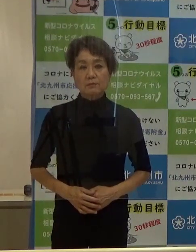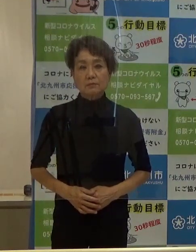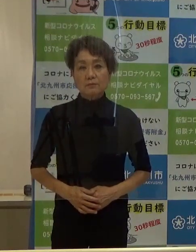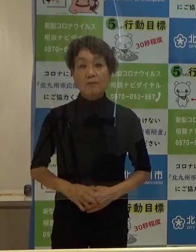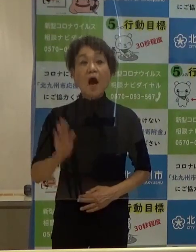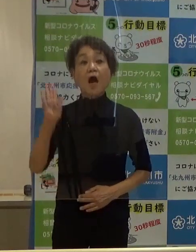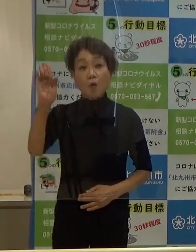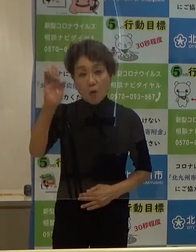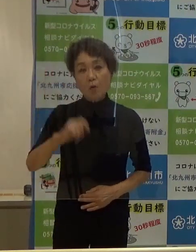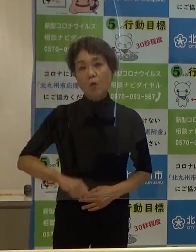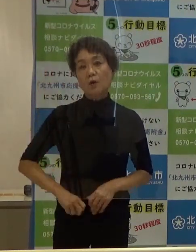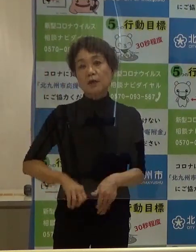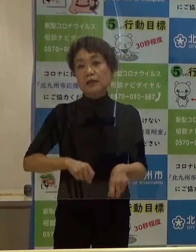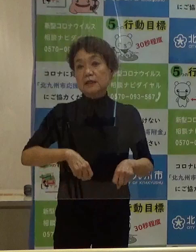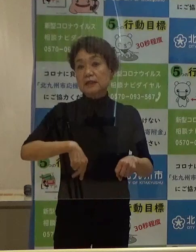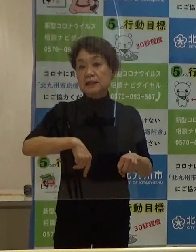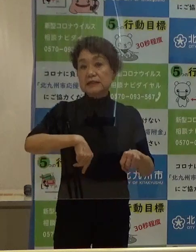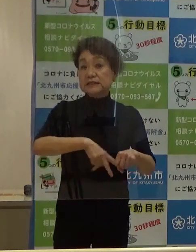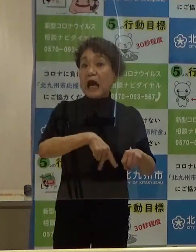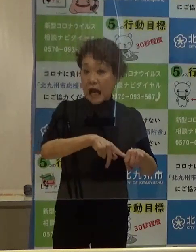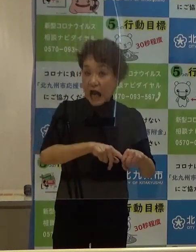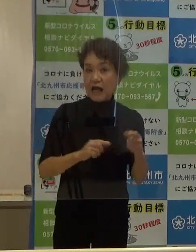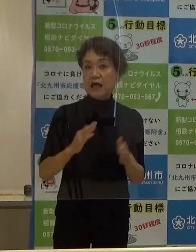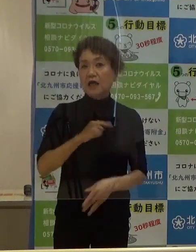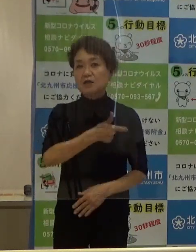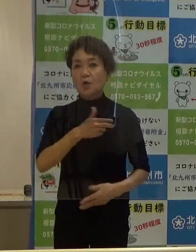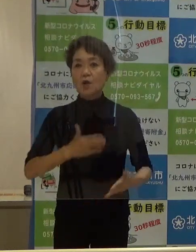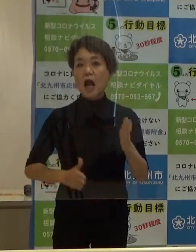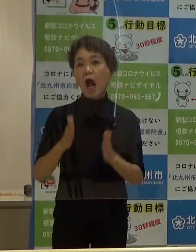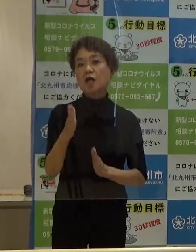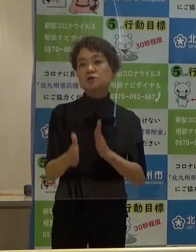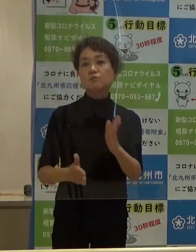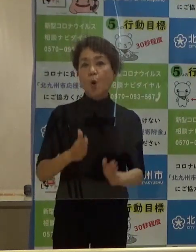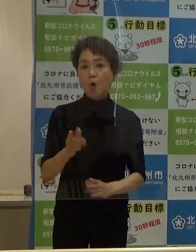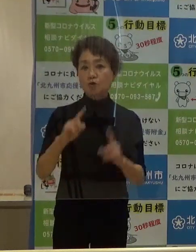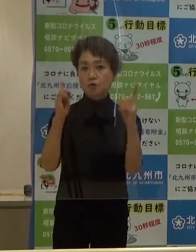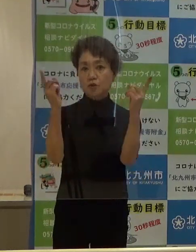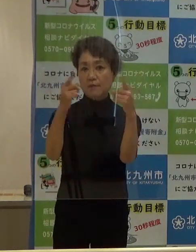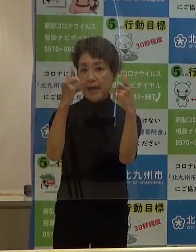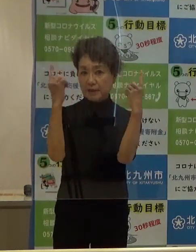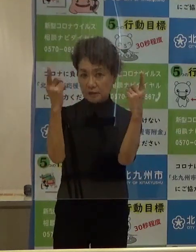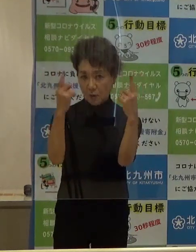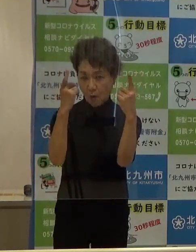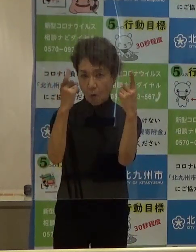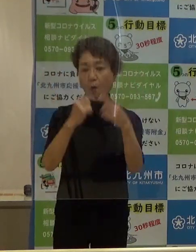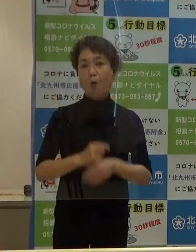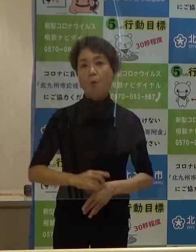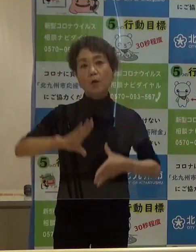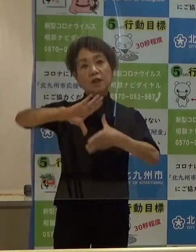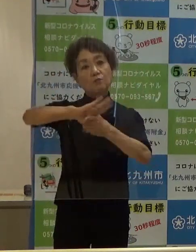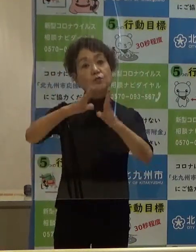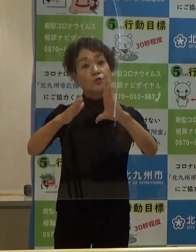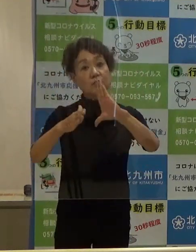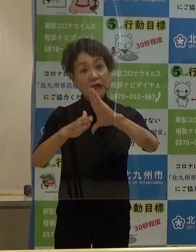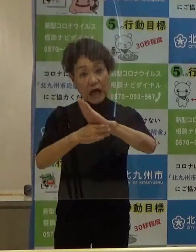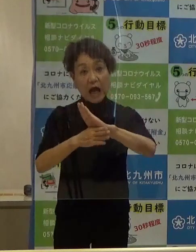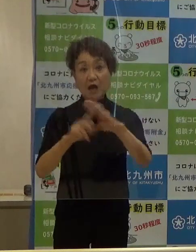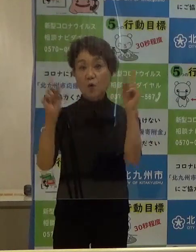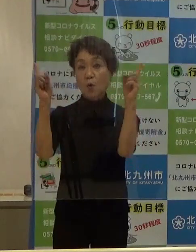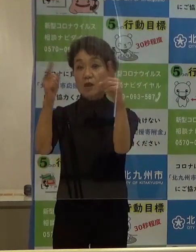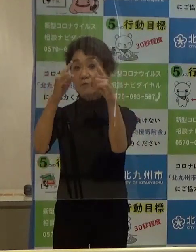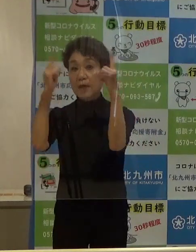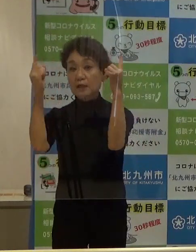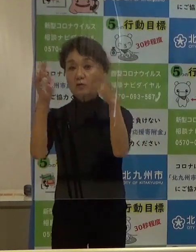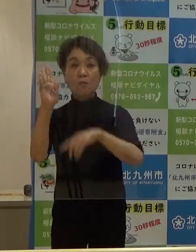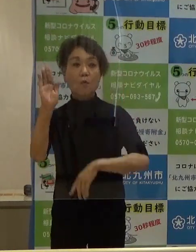ッカーであるとかいろんなスポーツイベントもありますし、また文化芸術のイベントも